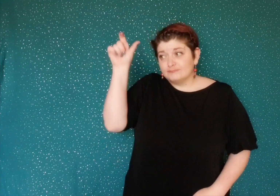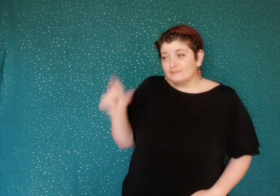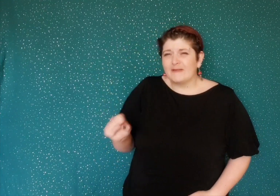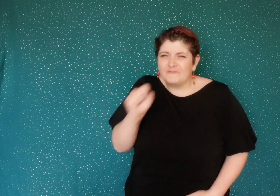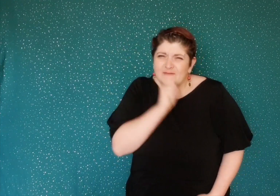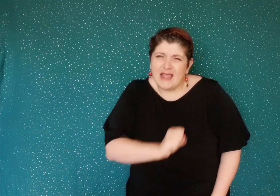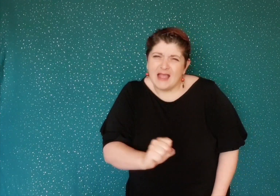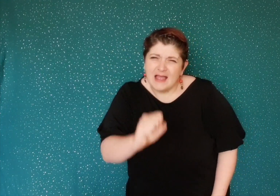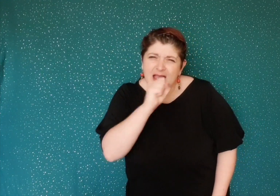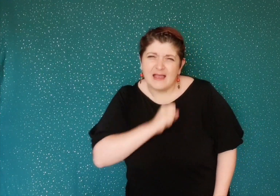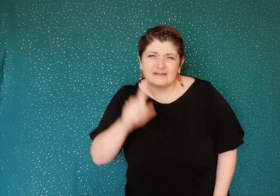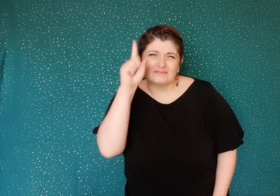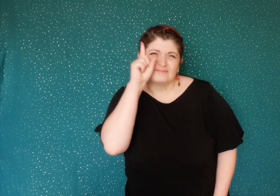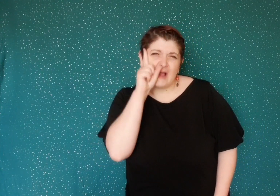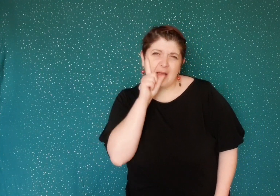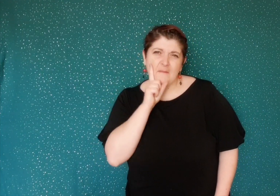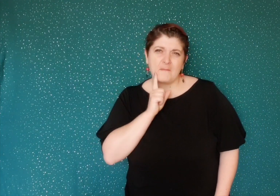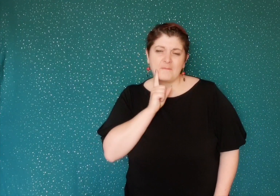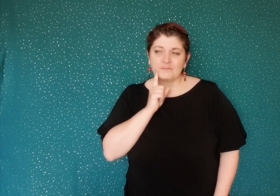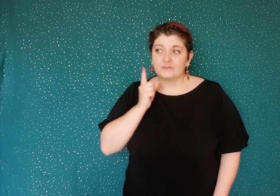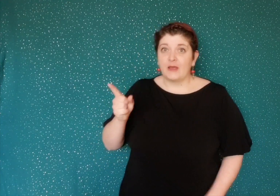toute petite maison,